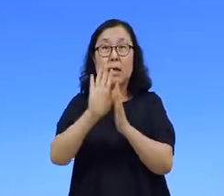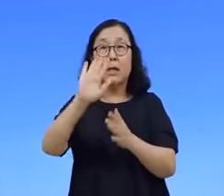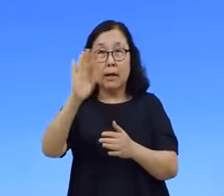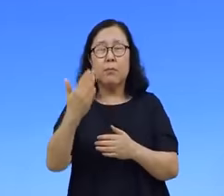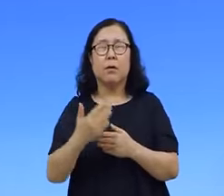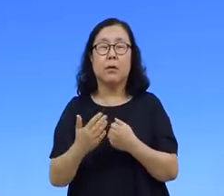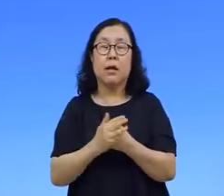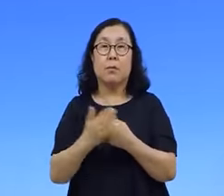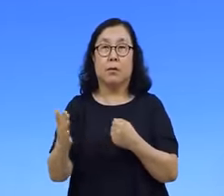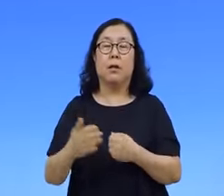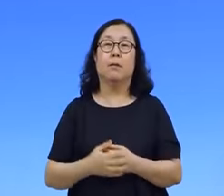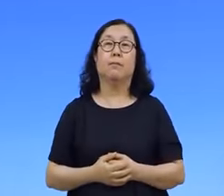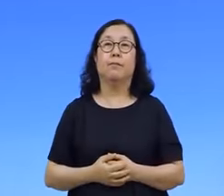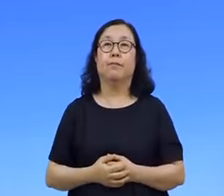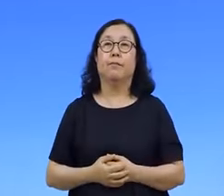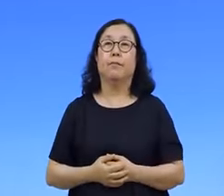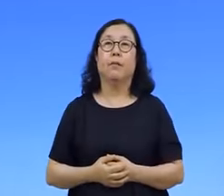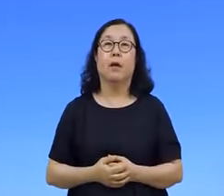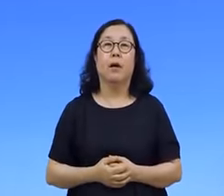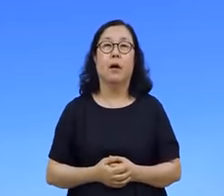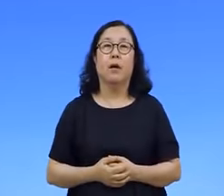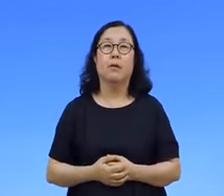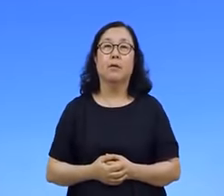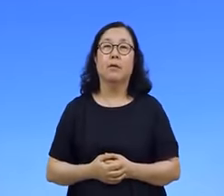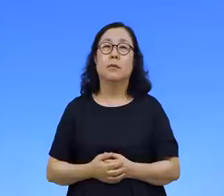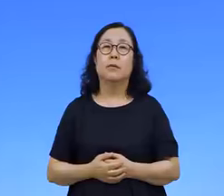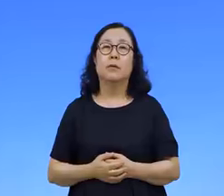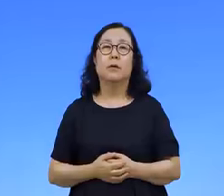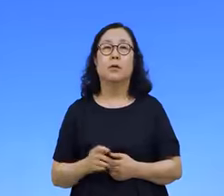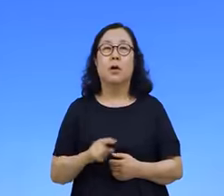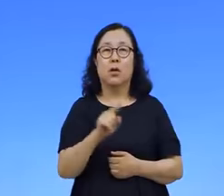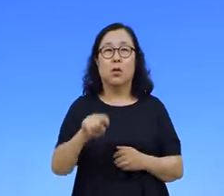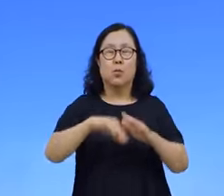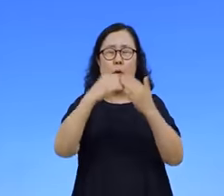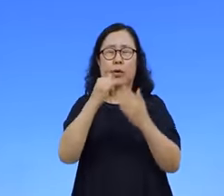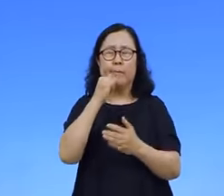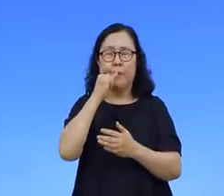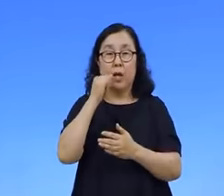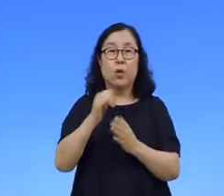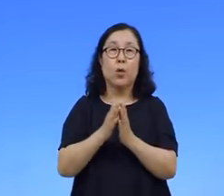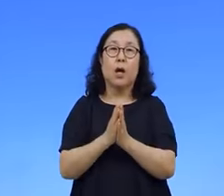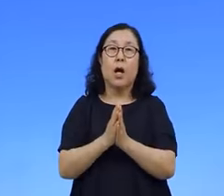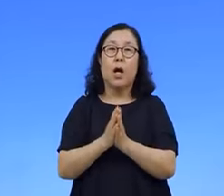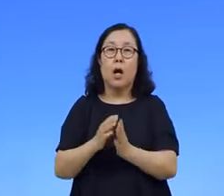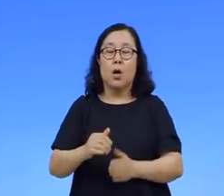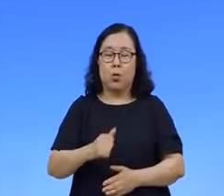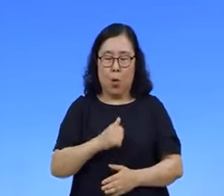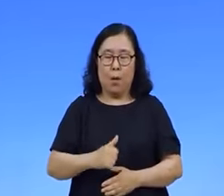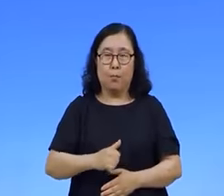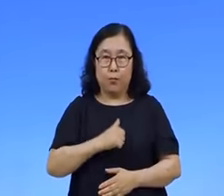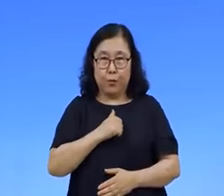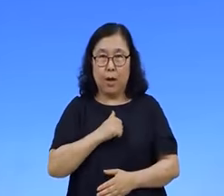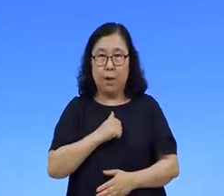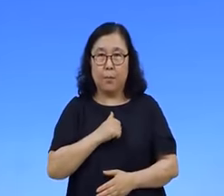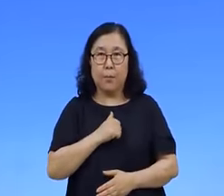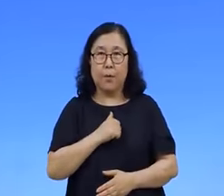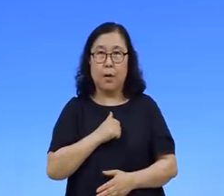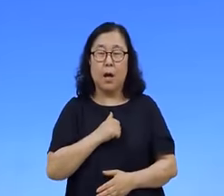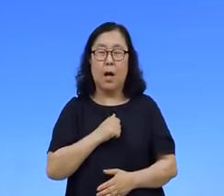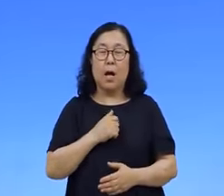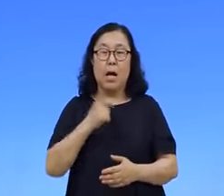수 있는데요. 자, 오늘 본문 에베소서 4장 31절을 보십시오. 너희는 모든 악독과